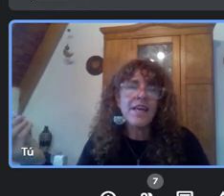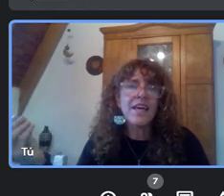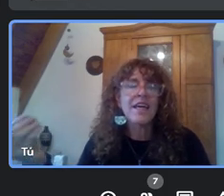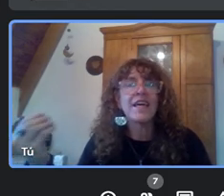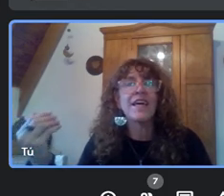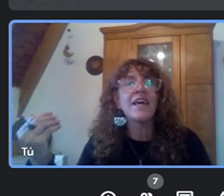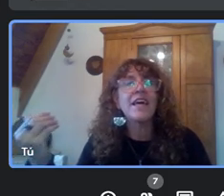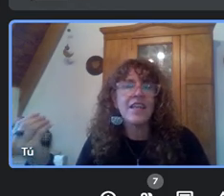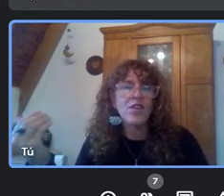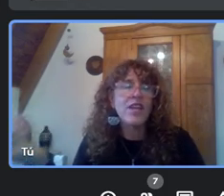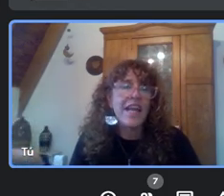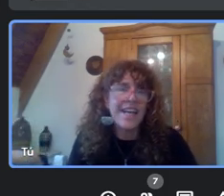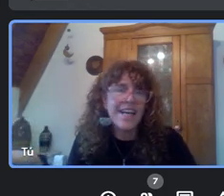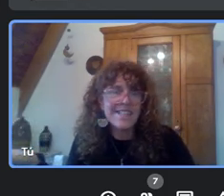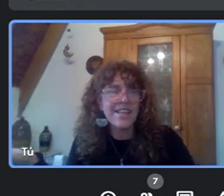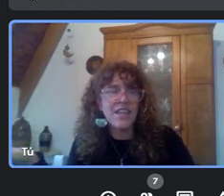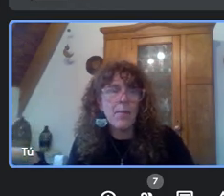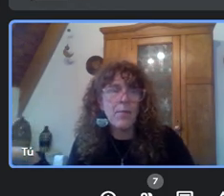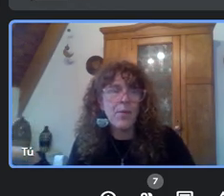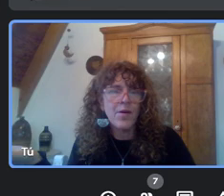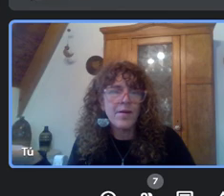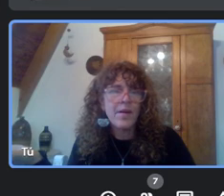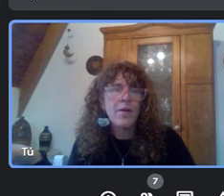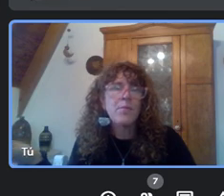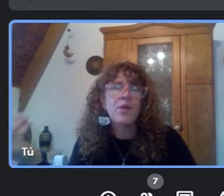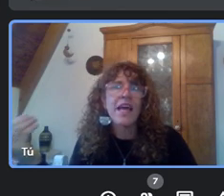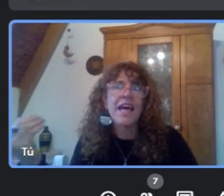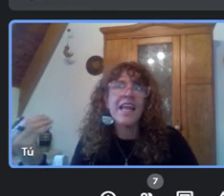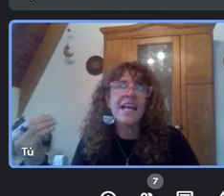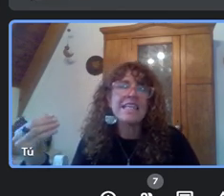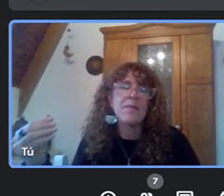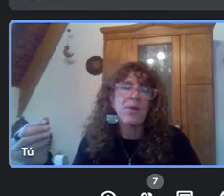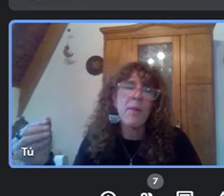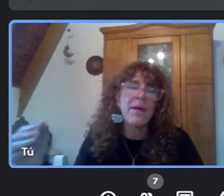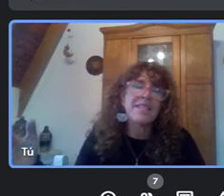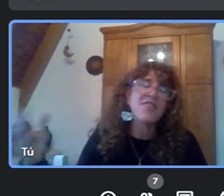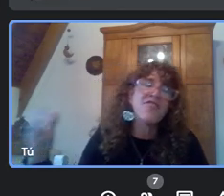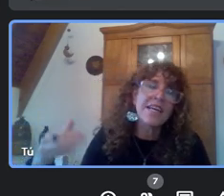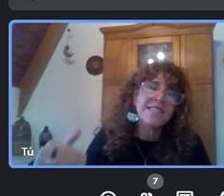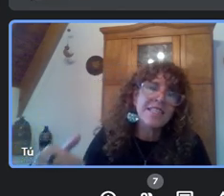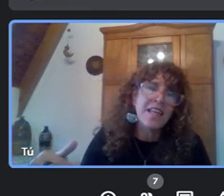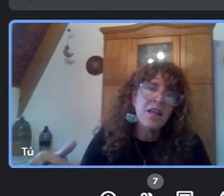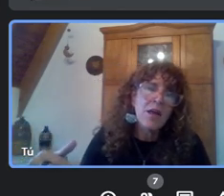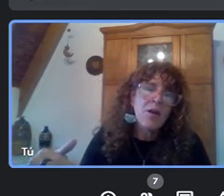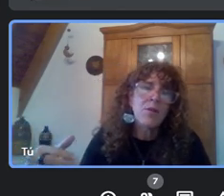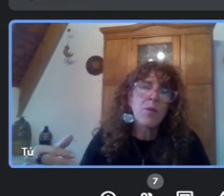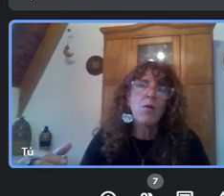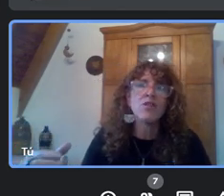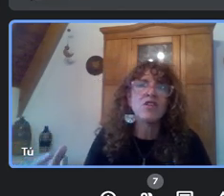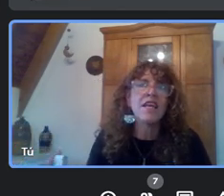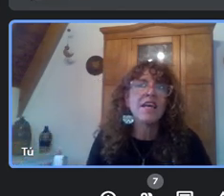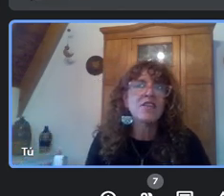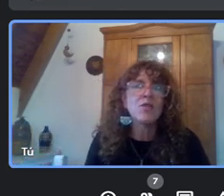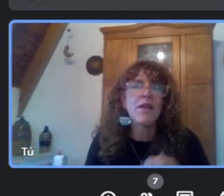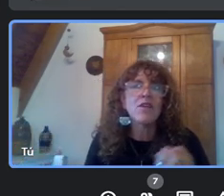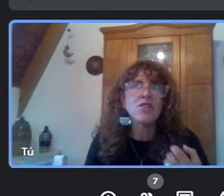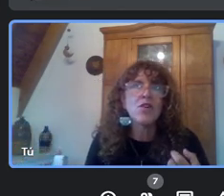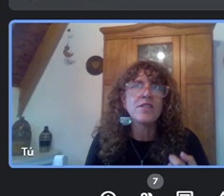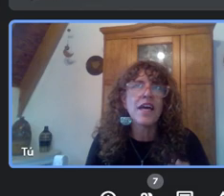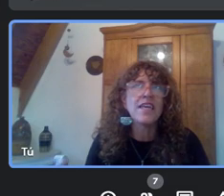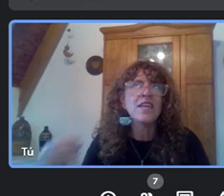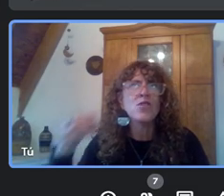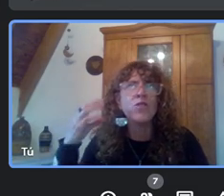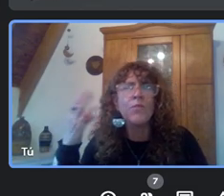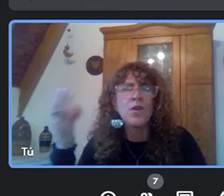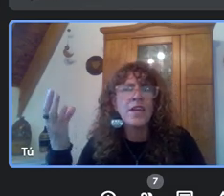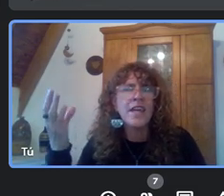posible que no les alcance el tiempo. Porque acá en la clase por ahí parece fácil, pero después cuando tienen que resolverlo solo, decía,